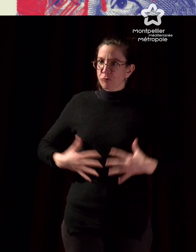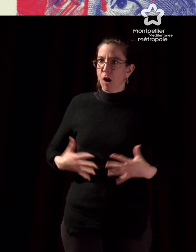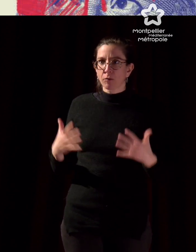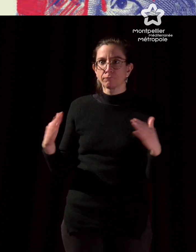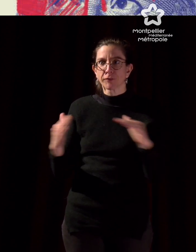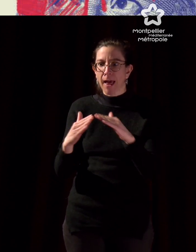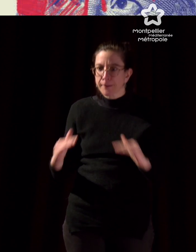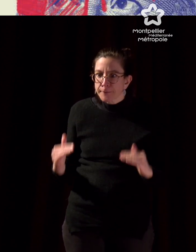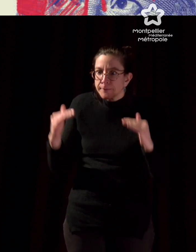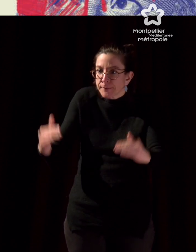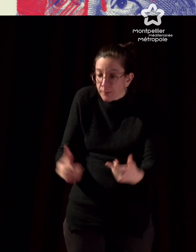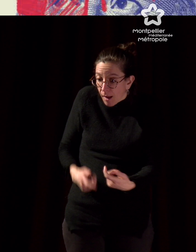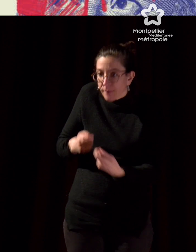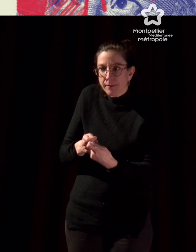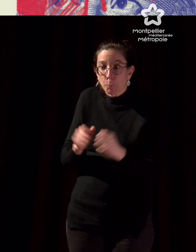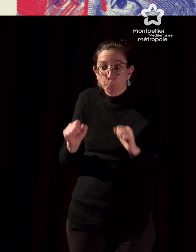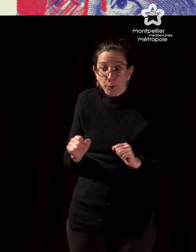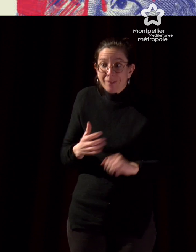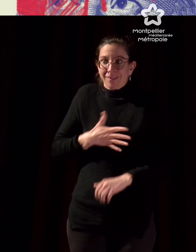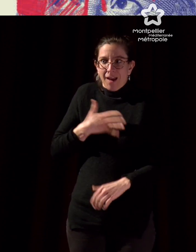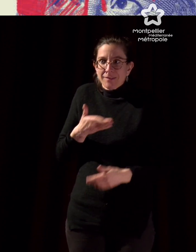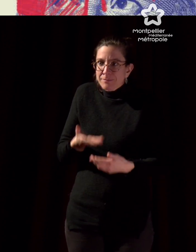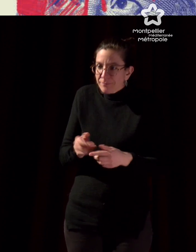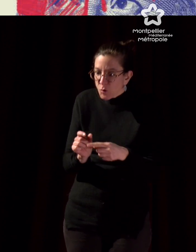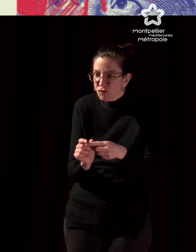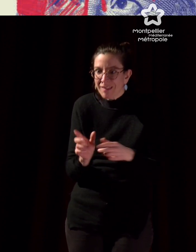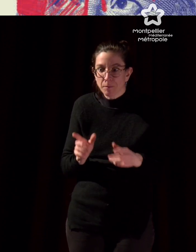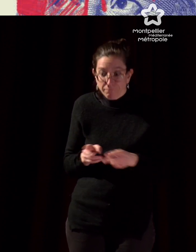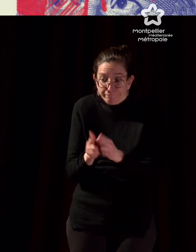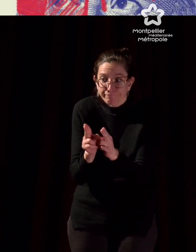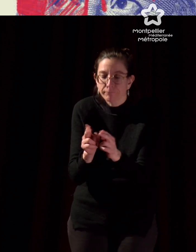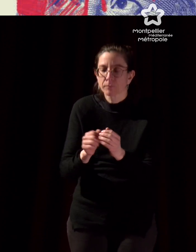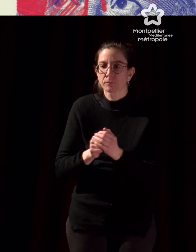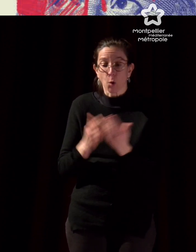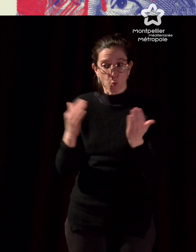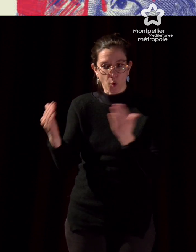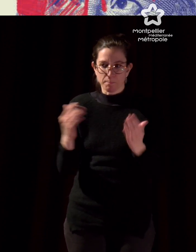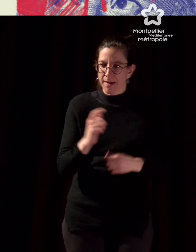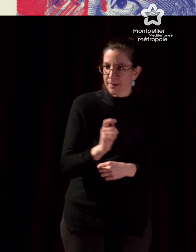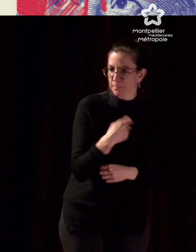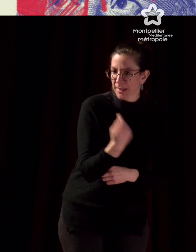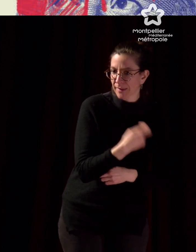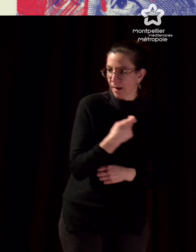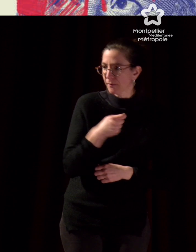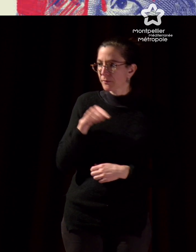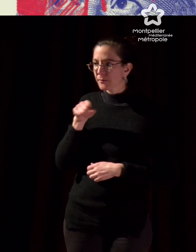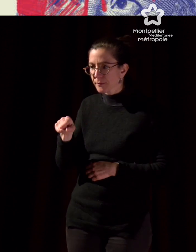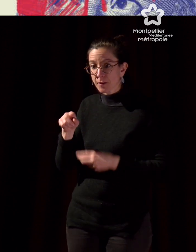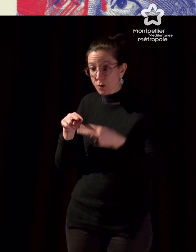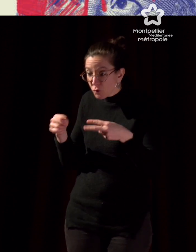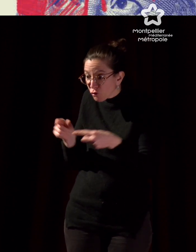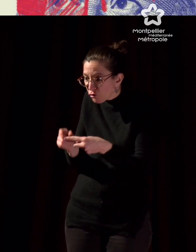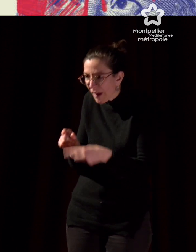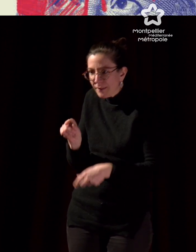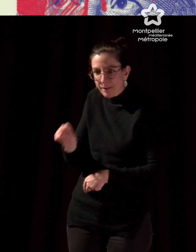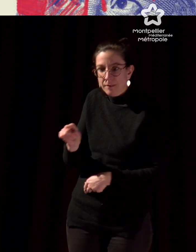à l'altitude. Et en comparant l'ADN des Tibétains avec celui de Denisova, les chercheurs ont pu